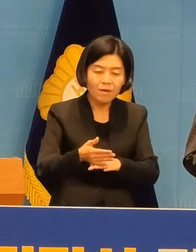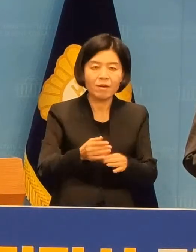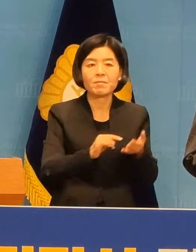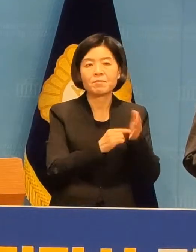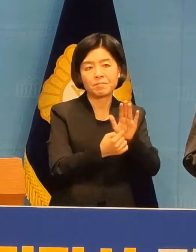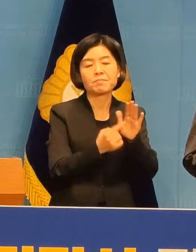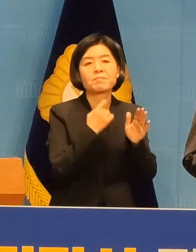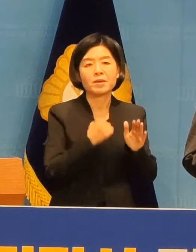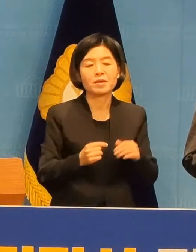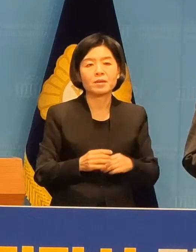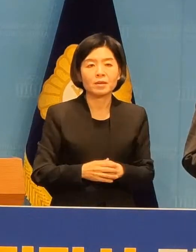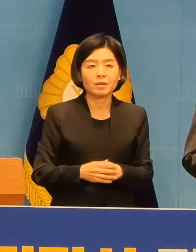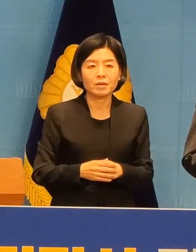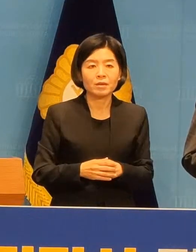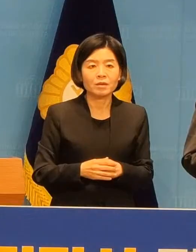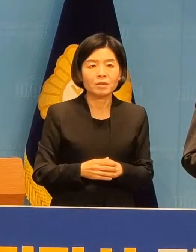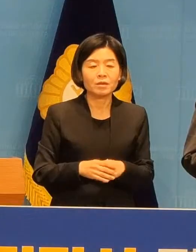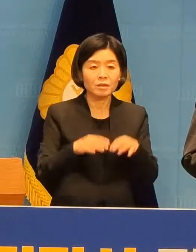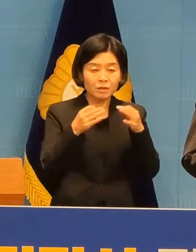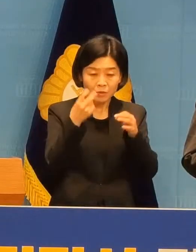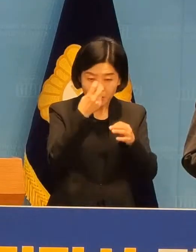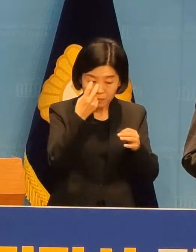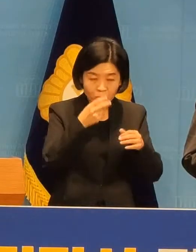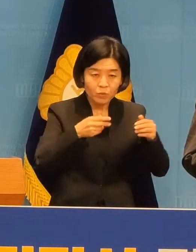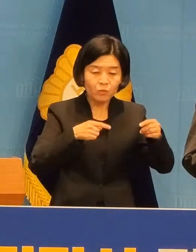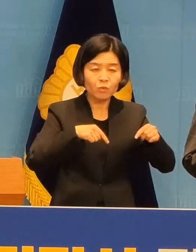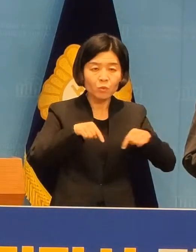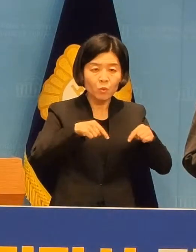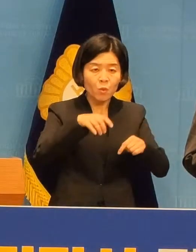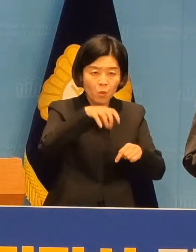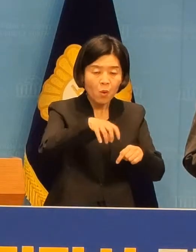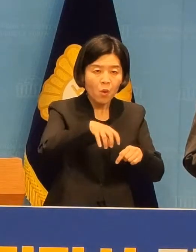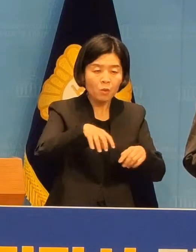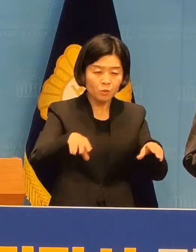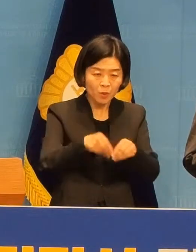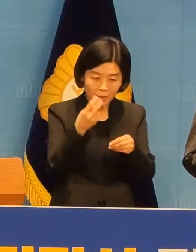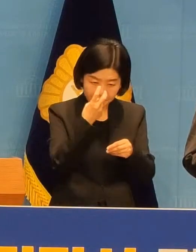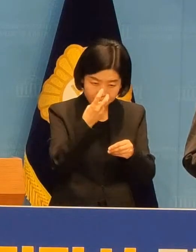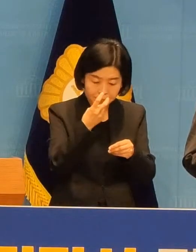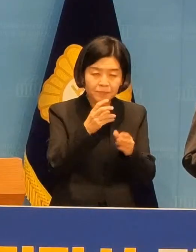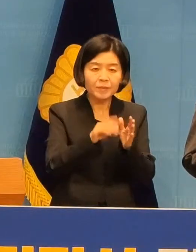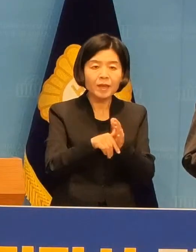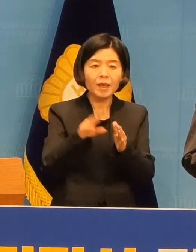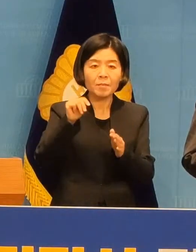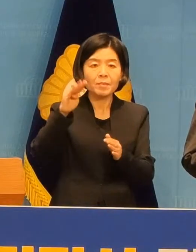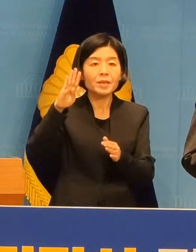이끌어냈습니다. 금감원 종합감사에서는 MBK의